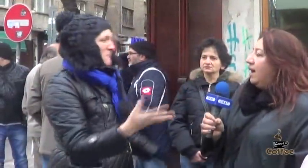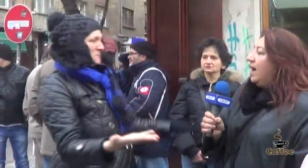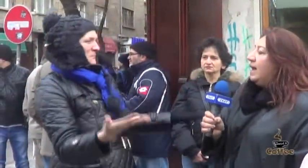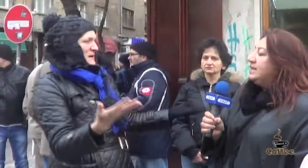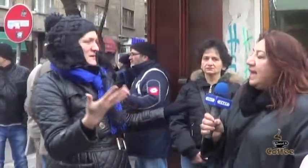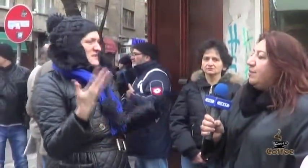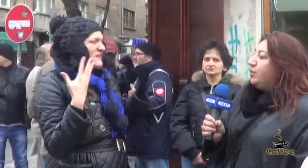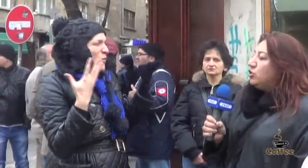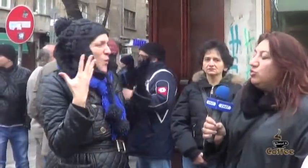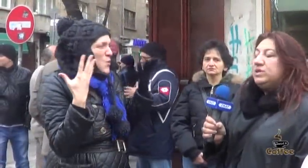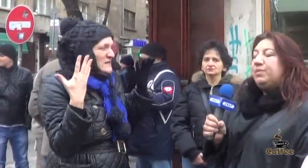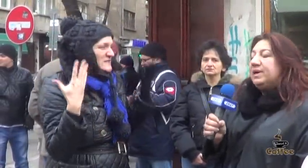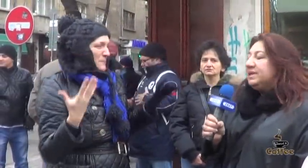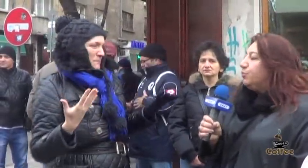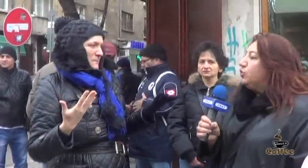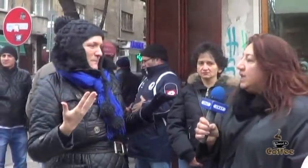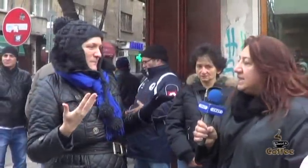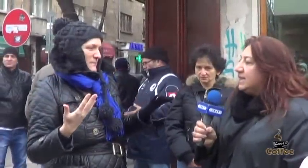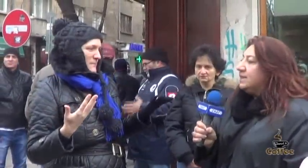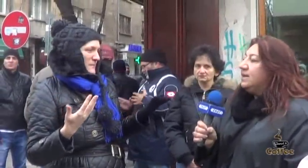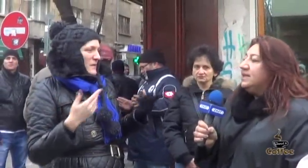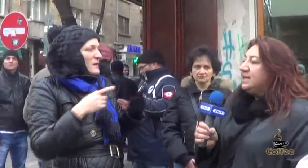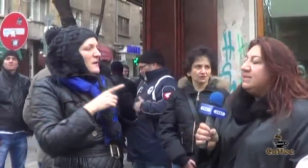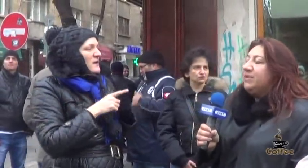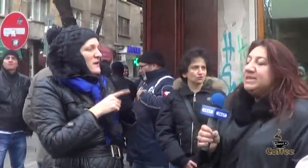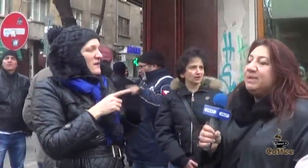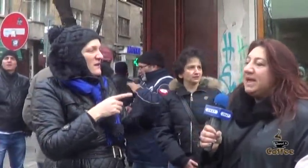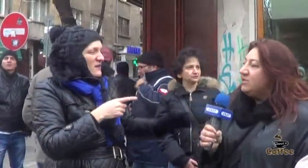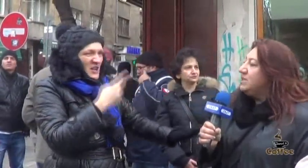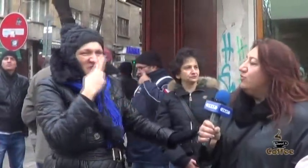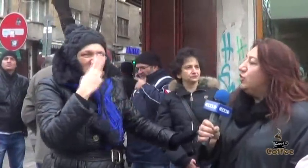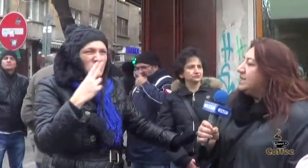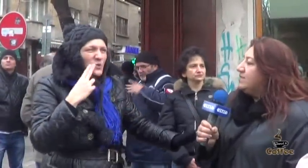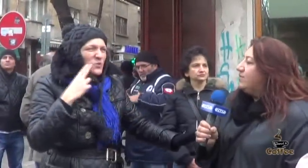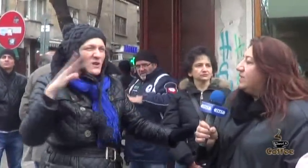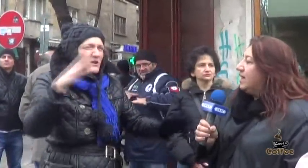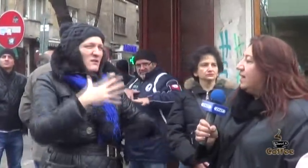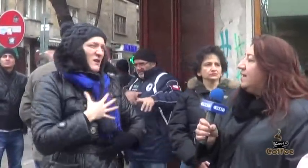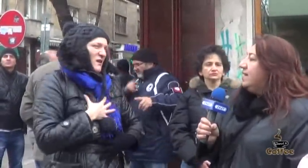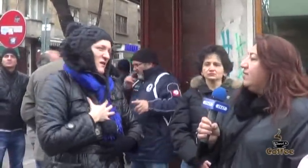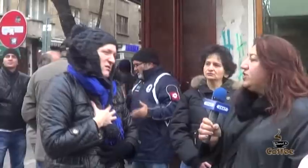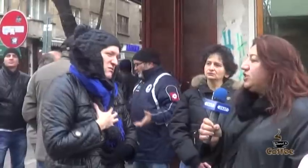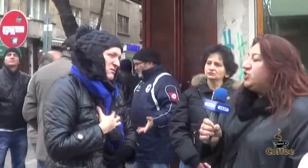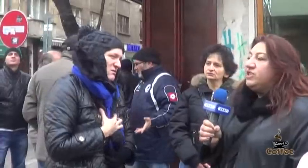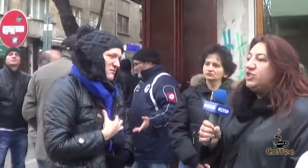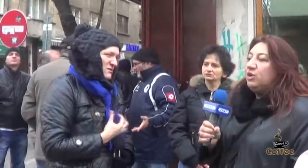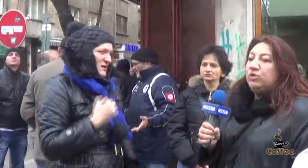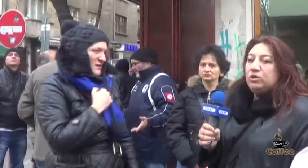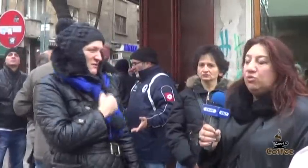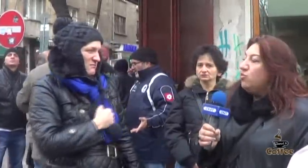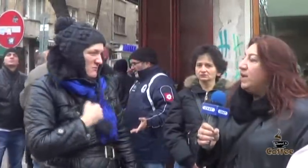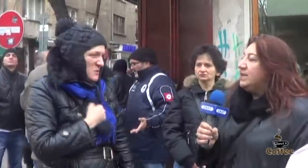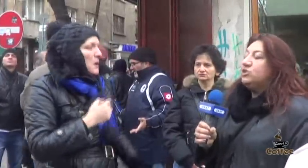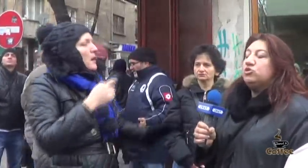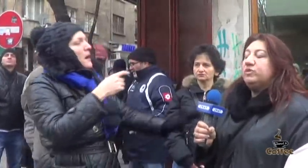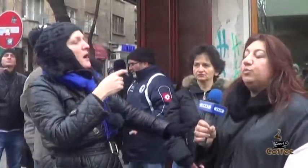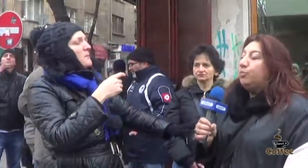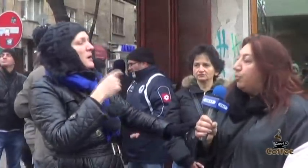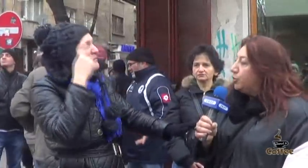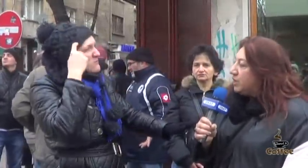А те просто ни потискат. Ние забелязваме звукизъм в тях. Виждате, че всички глухи тук в момента се чувстват